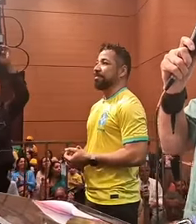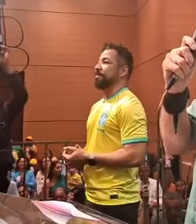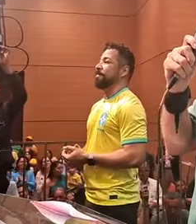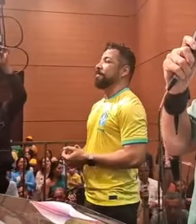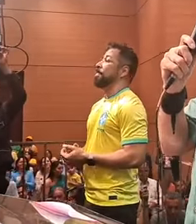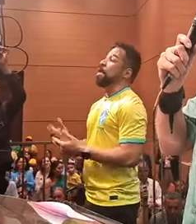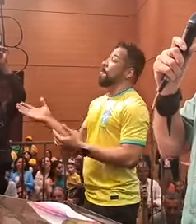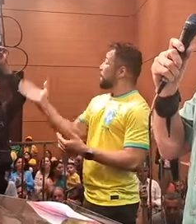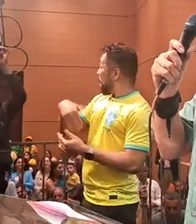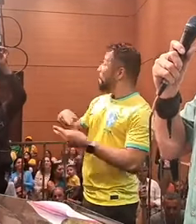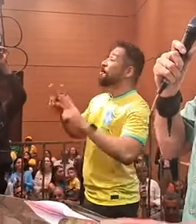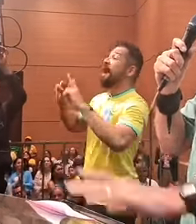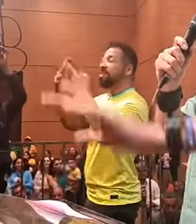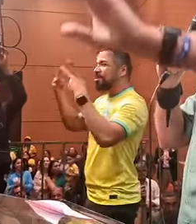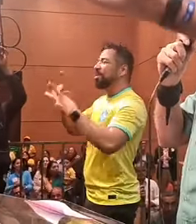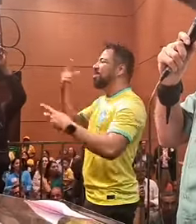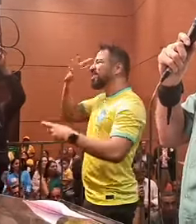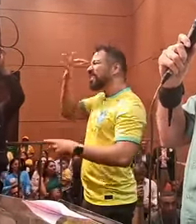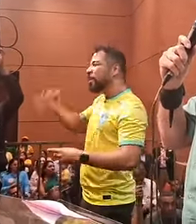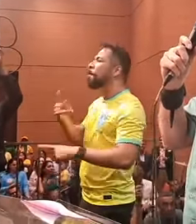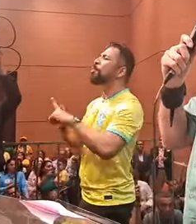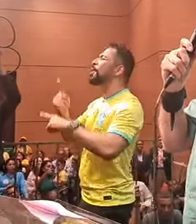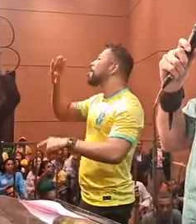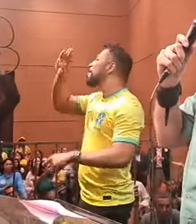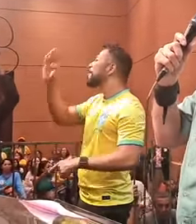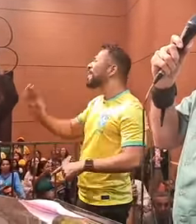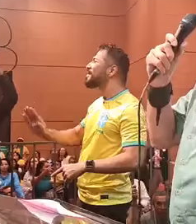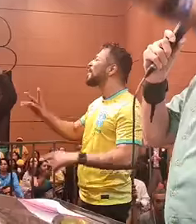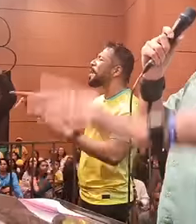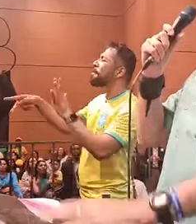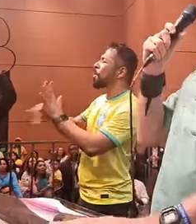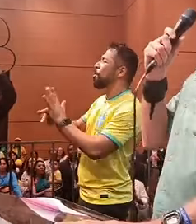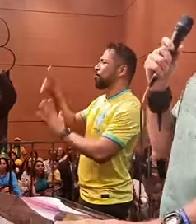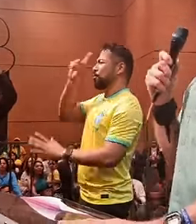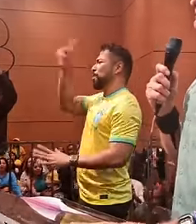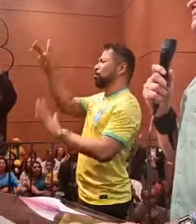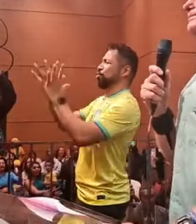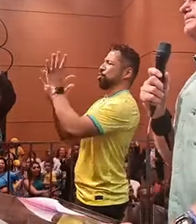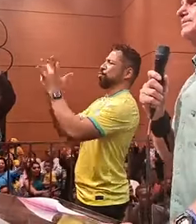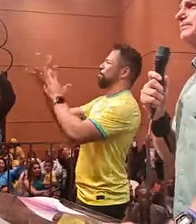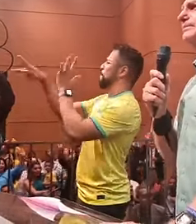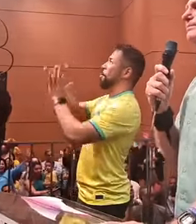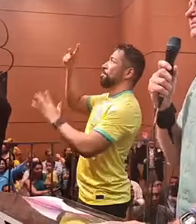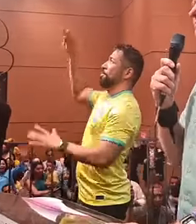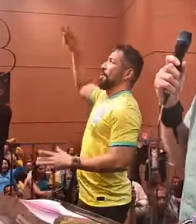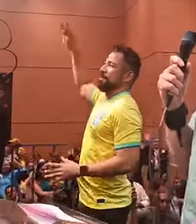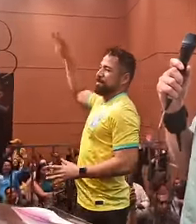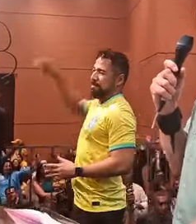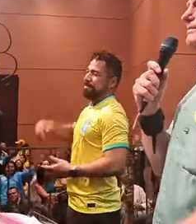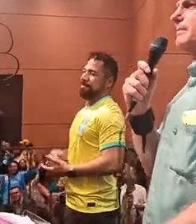Essa é a nossa certeza, porque o Brasil é do Senhor.